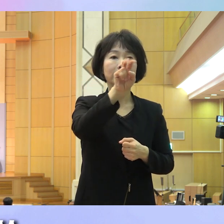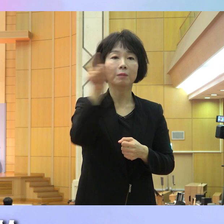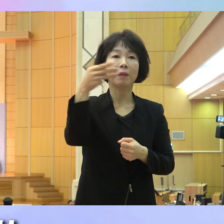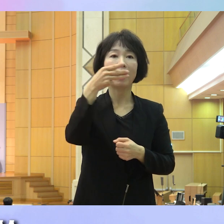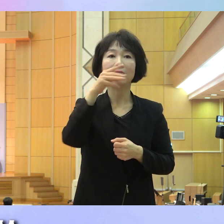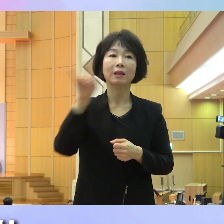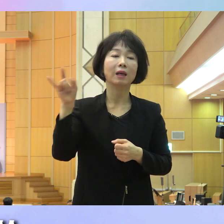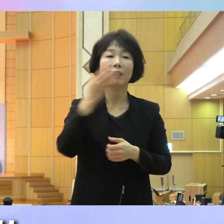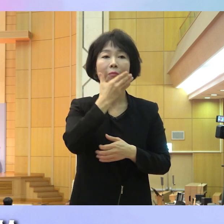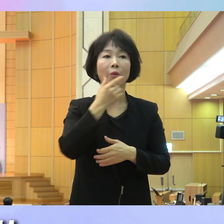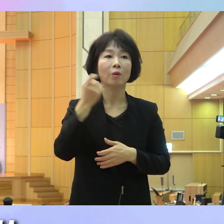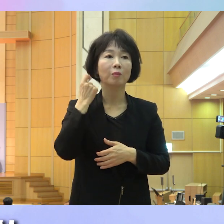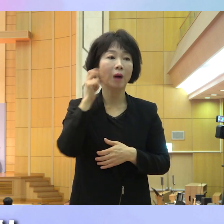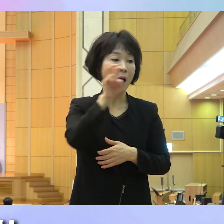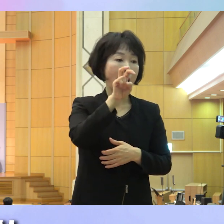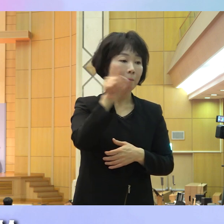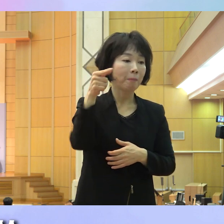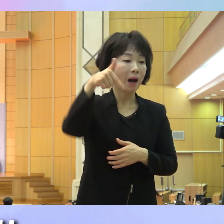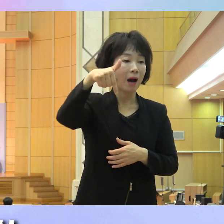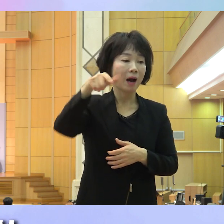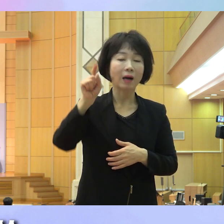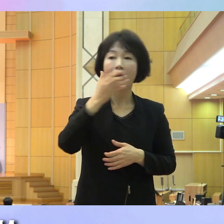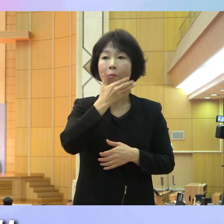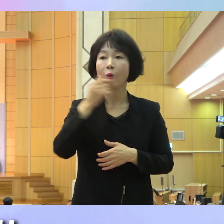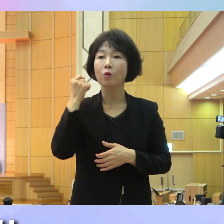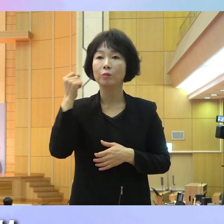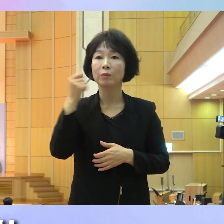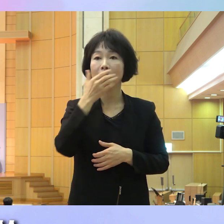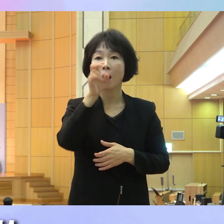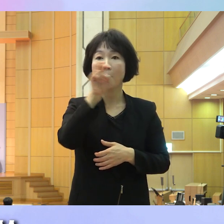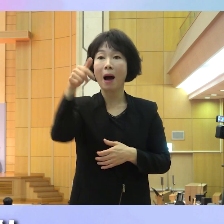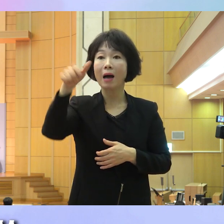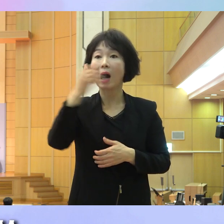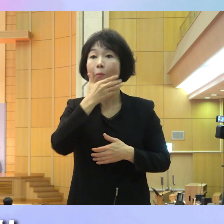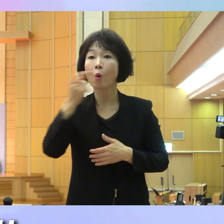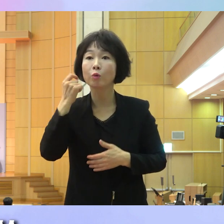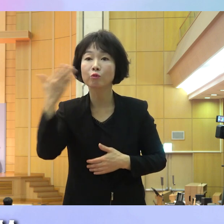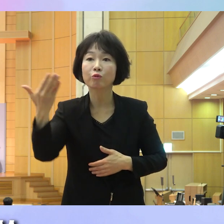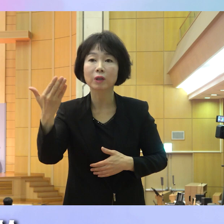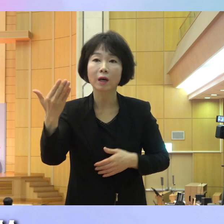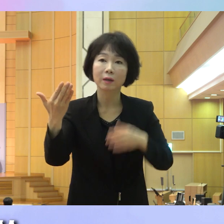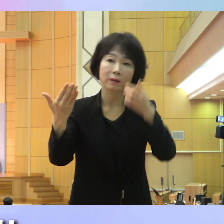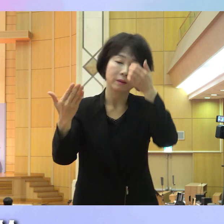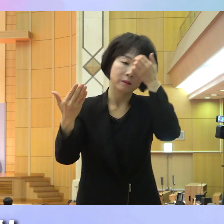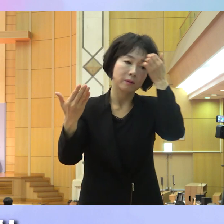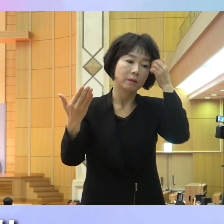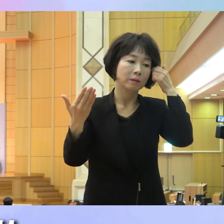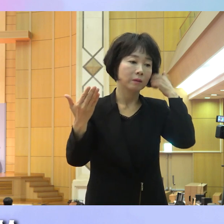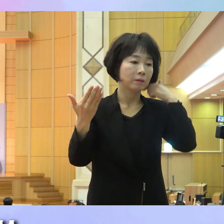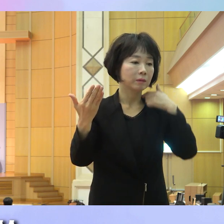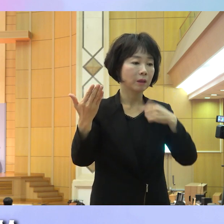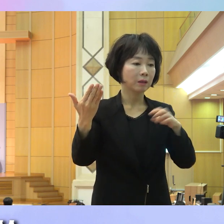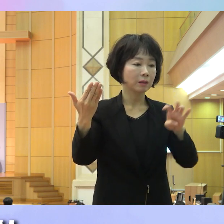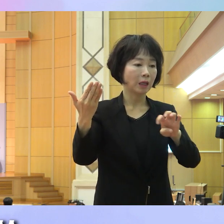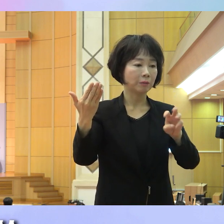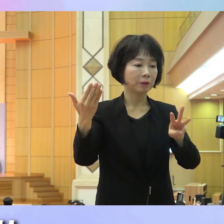9장, 마가복음 9장, 마가복음 9장 43절.